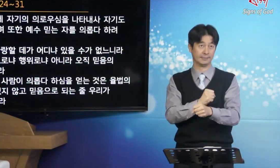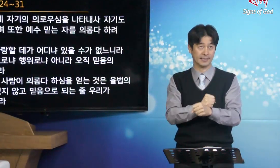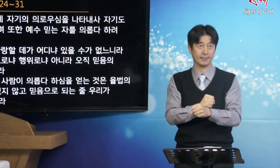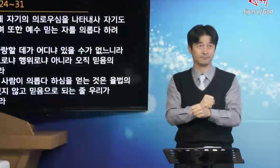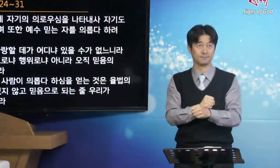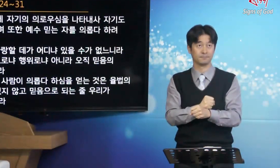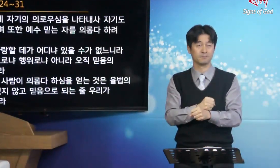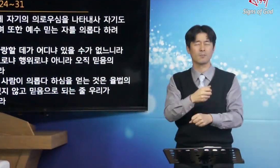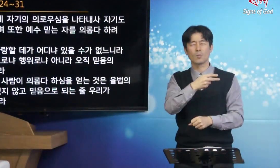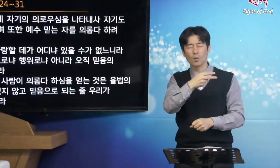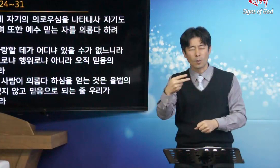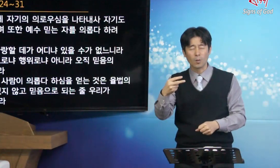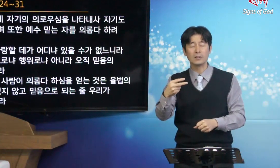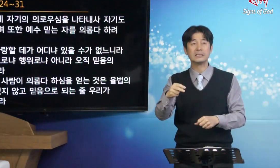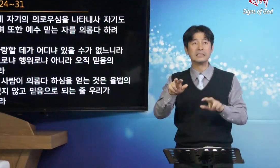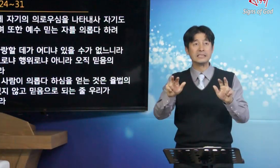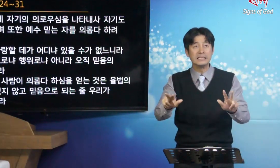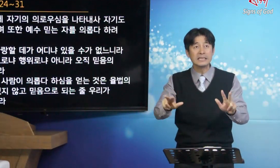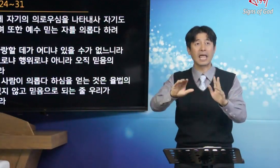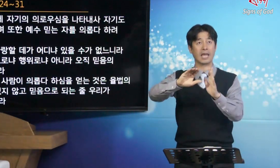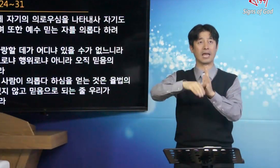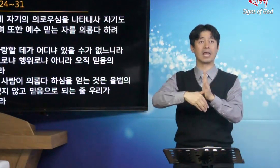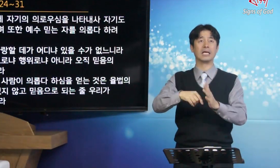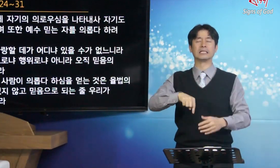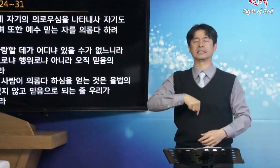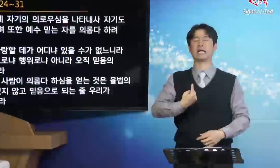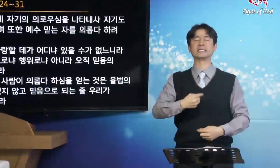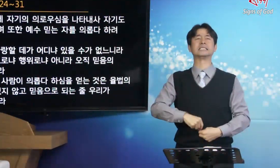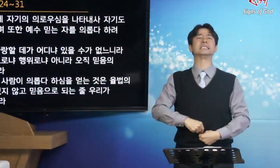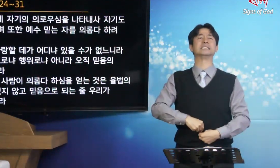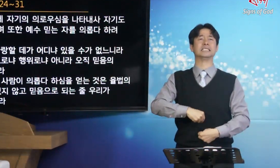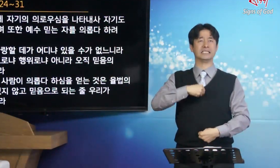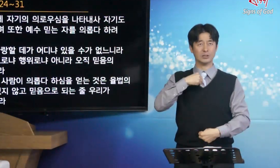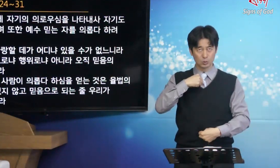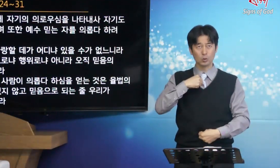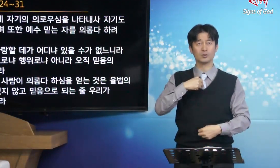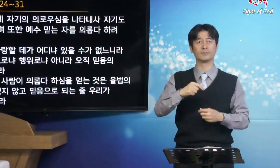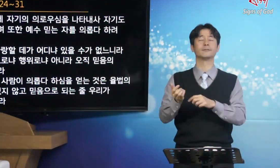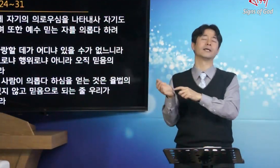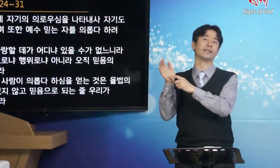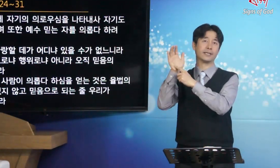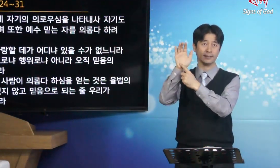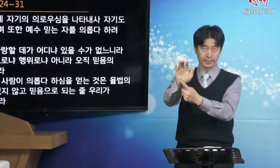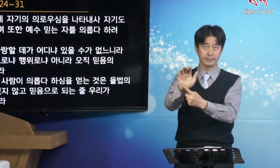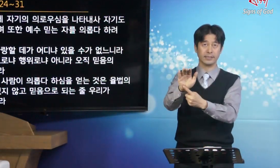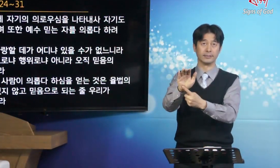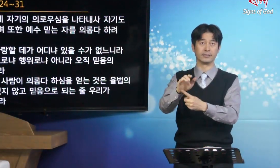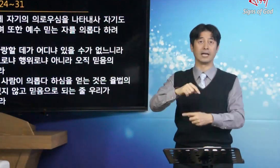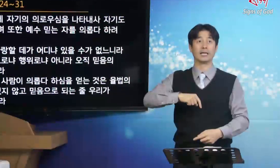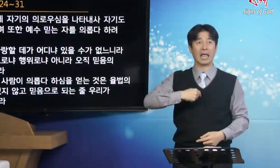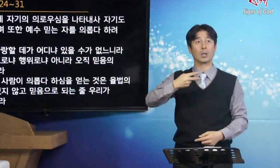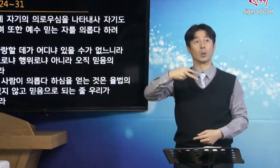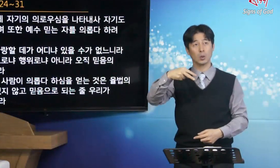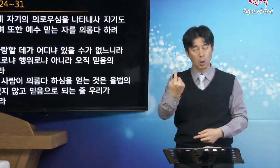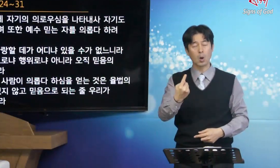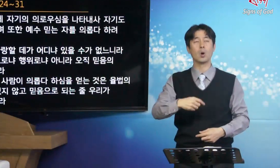하심이니 곧 이때에 자기의 의로우심을 나타내사